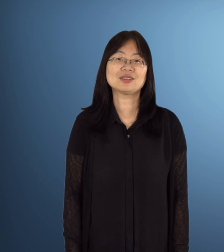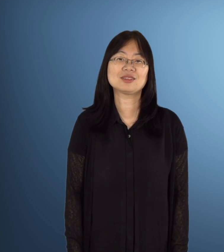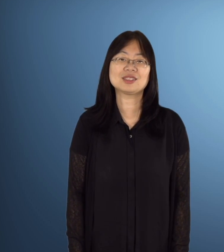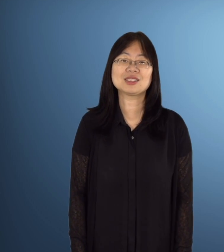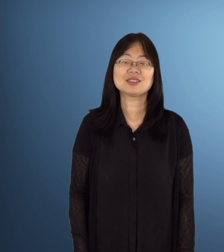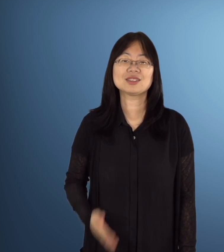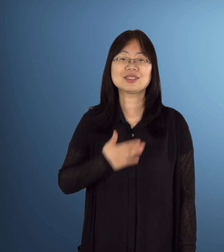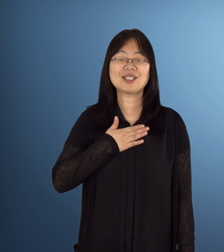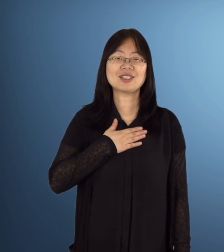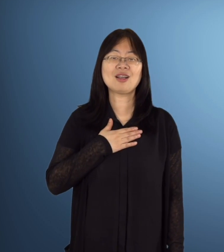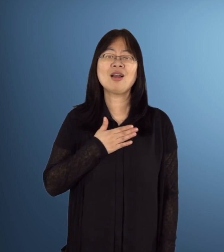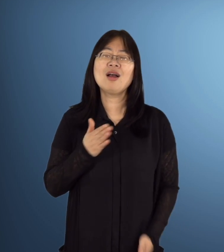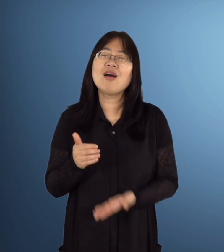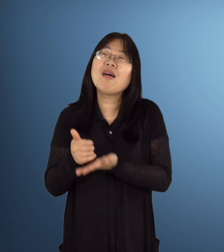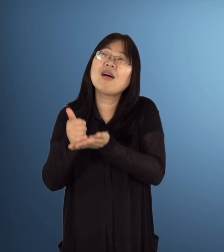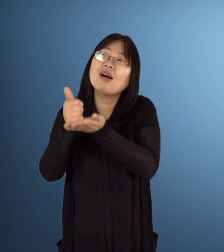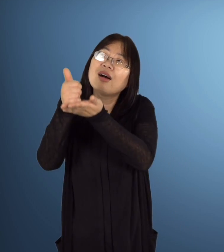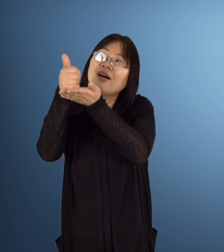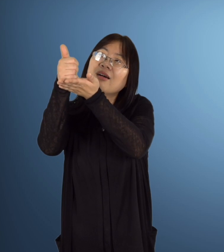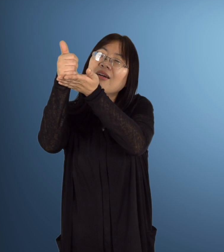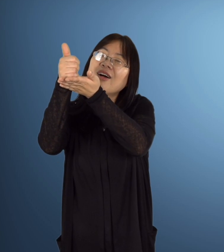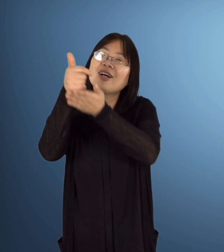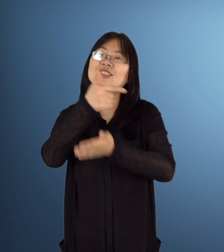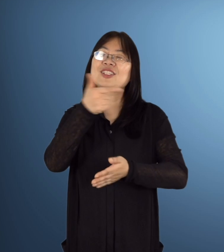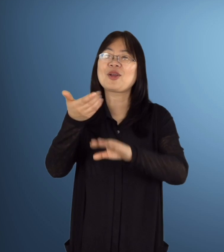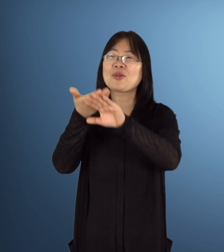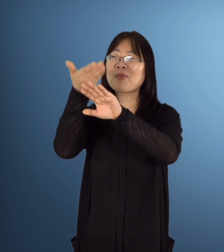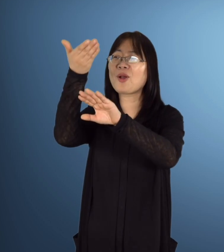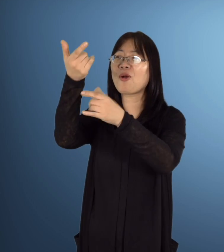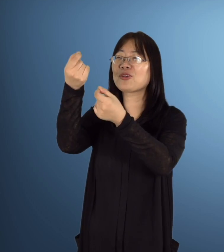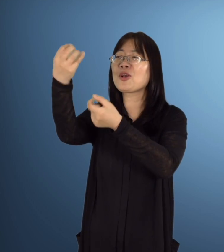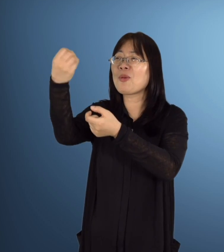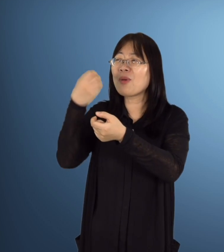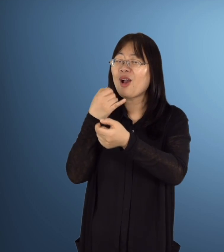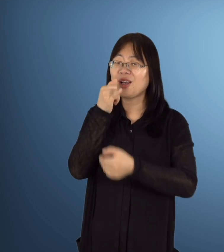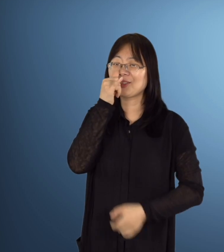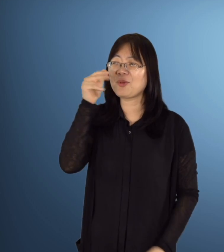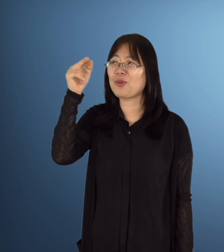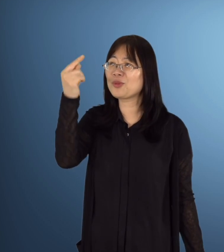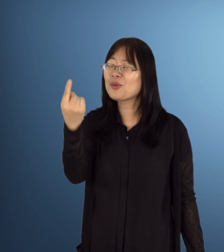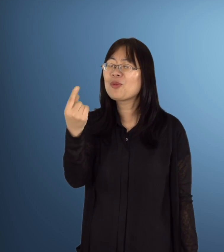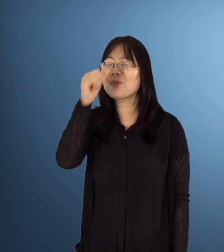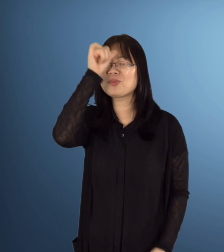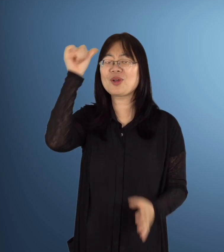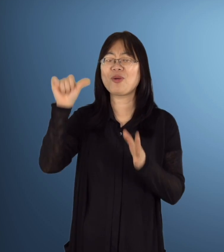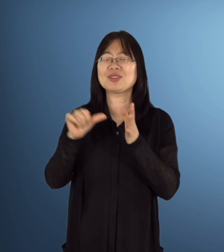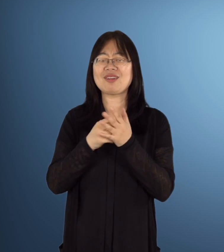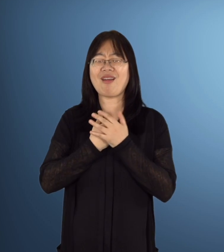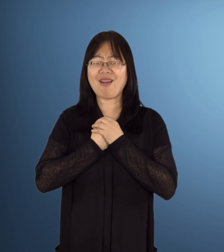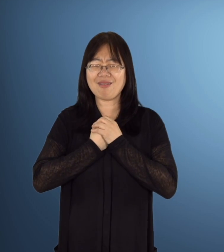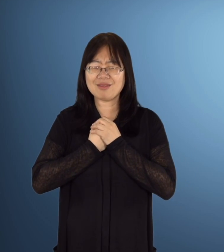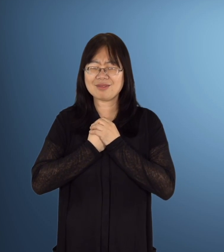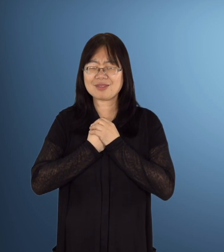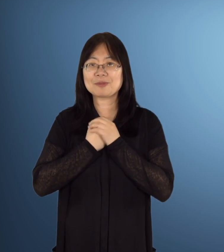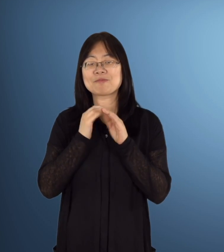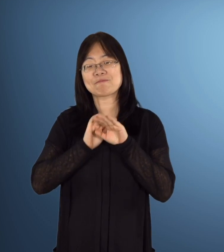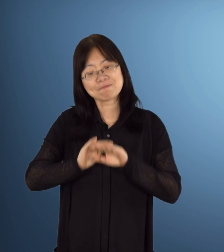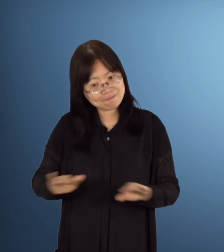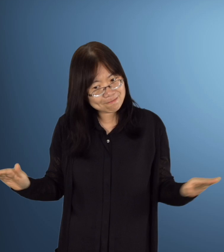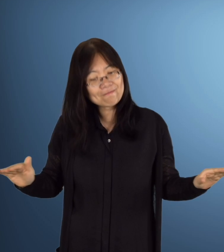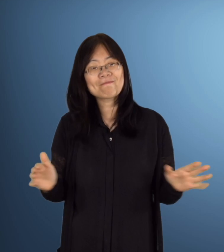그 자기가 존경하는 대선배가 그런 말을 해도 평생의 응어리가